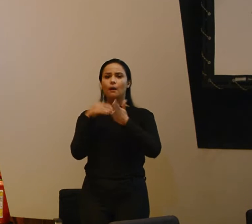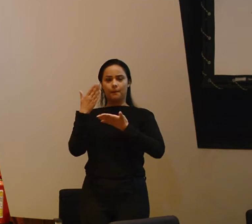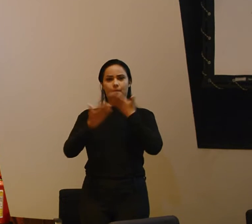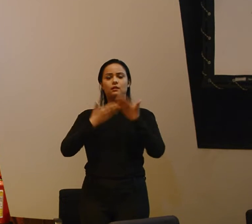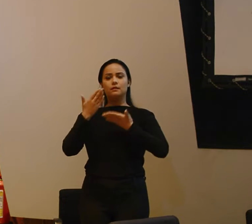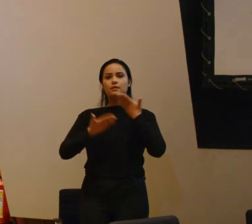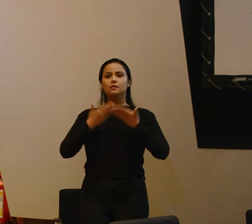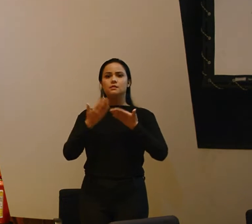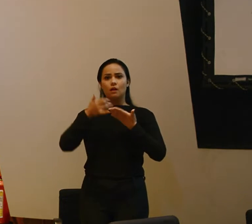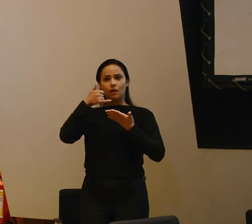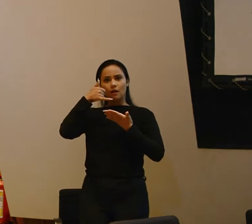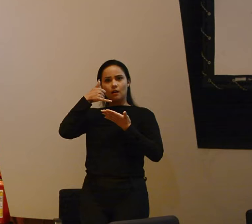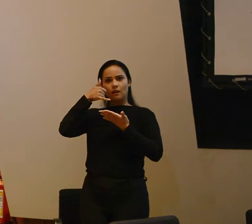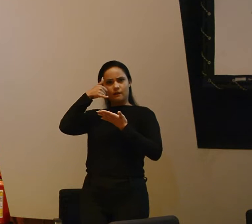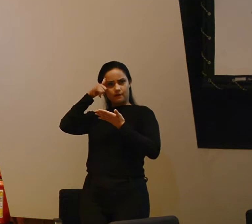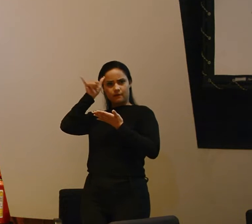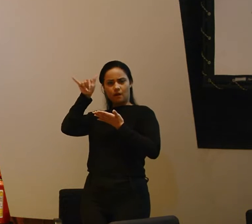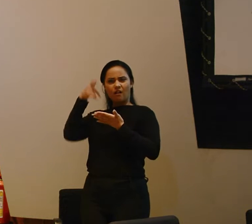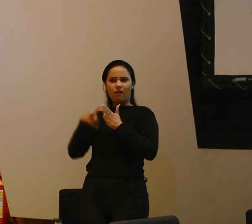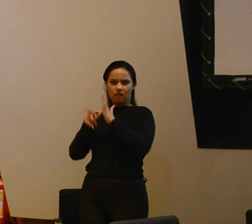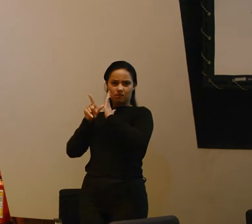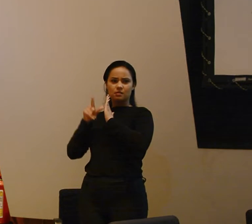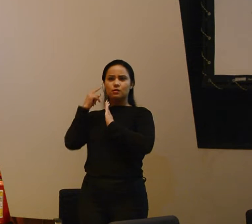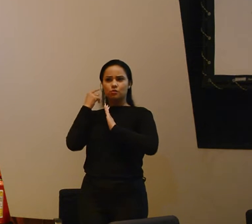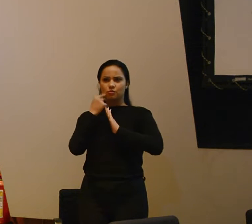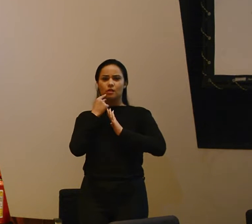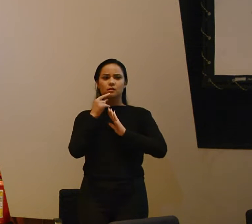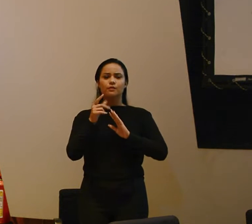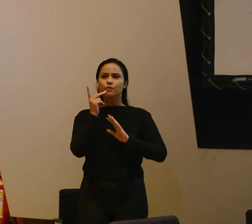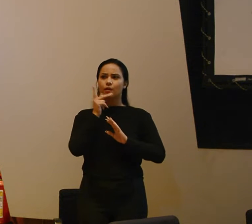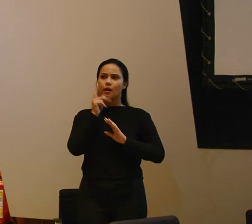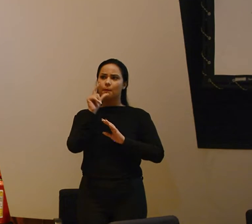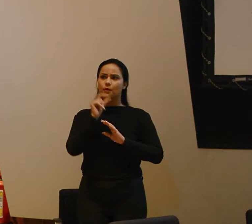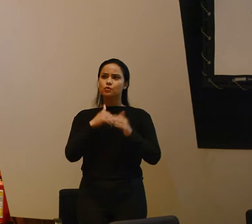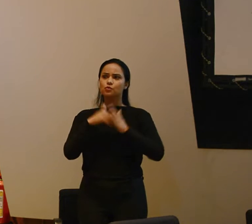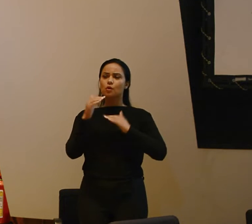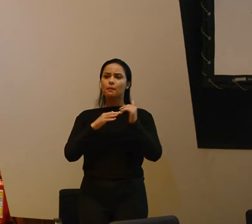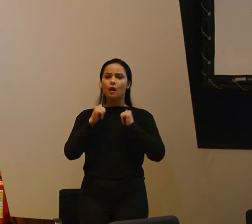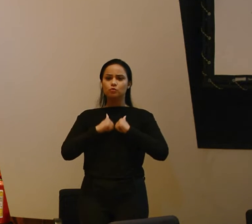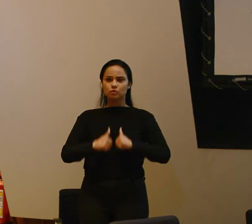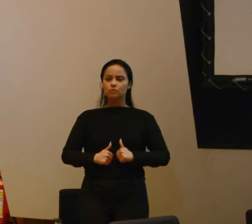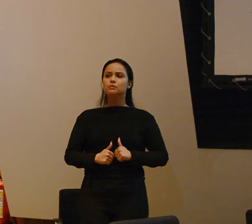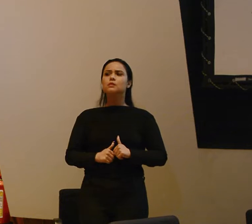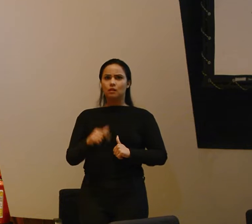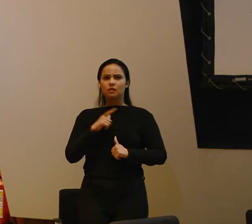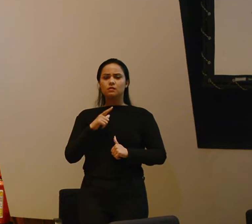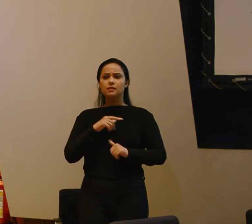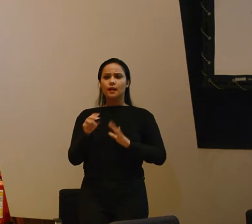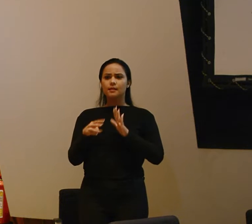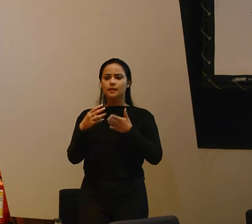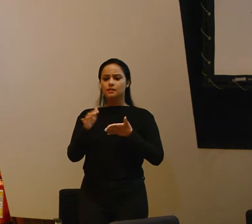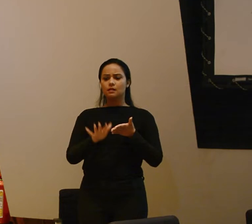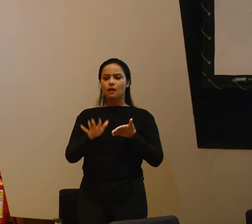intervenção precoce na surdez. E agora a gente vai falar um pouquinho também sobre o autismo. A gente tem esses